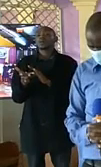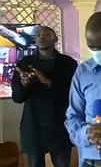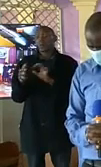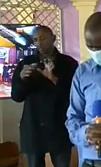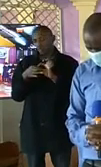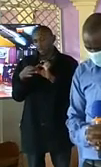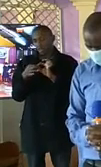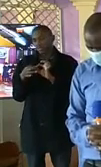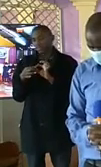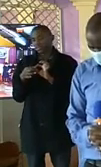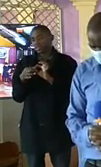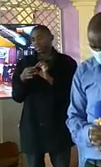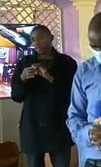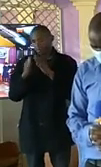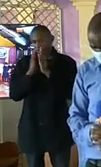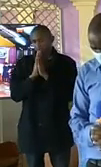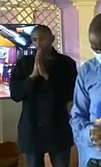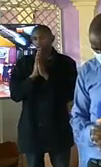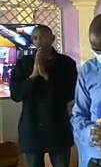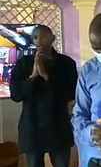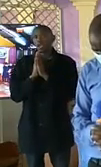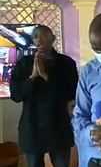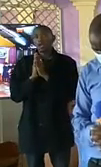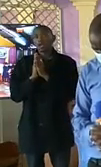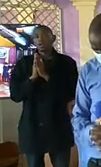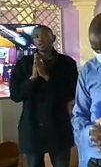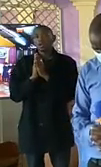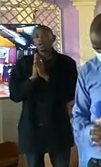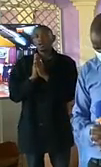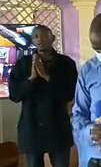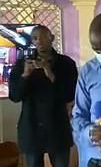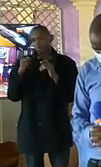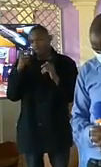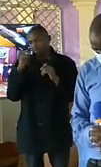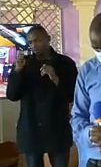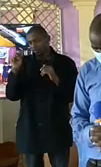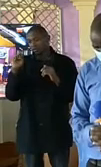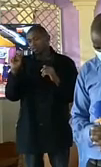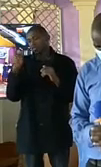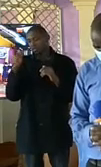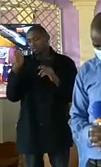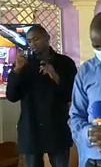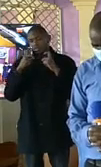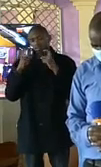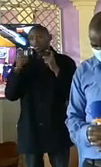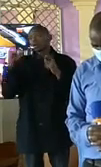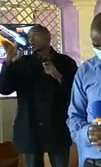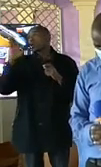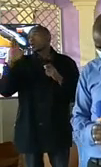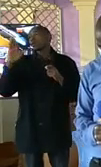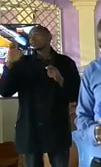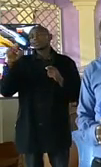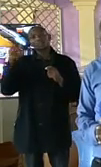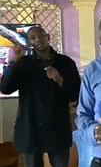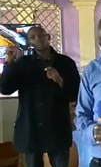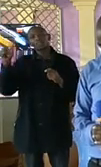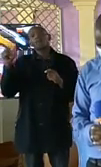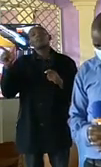mahoe na merire mehia mao, atĩ Ngai nĩakamaigua na nĩakamahoneria bũrũri